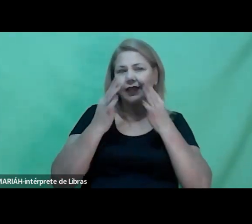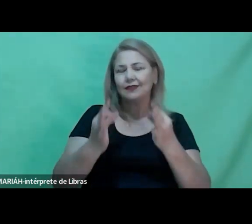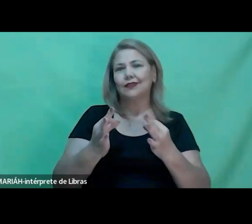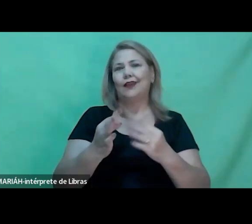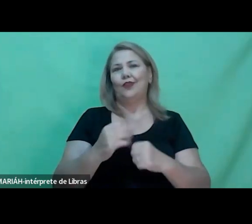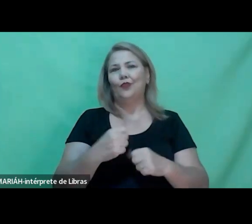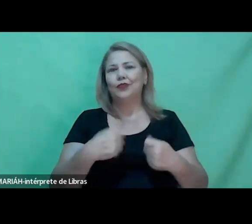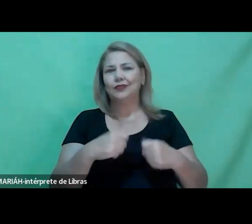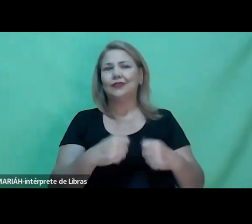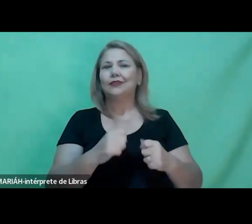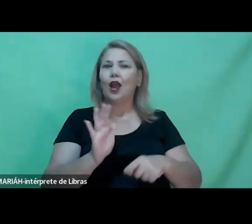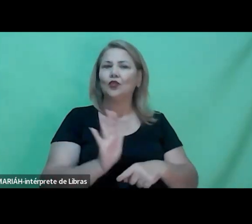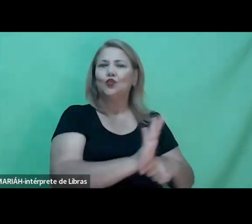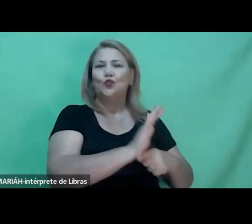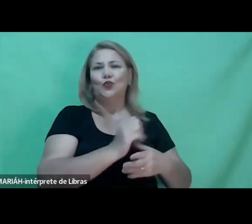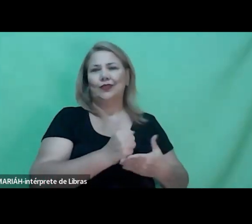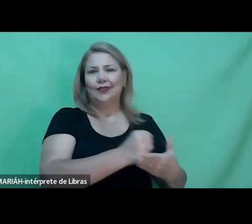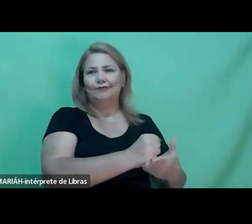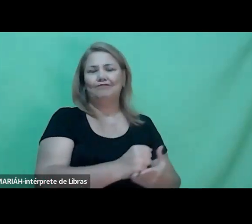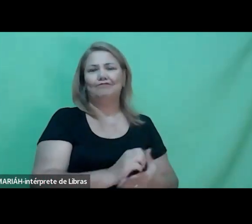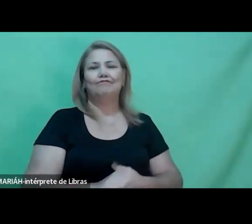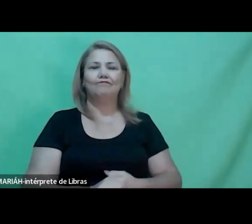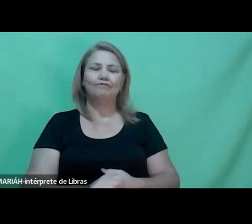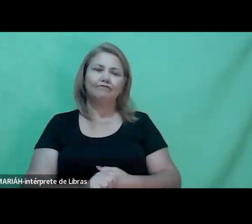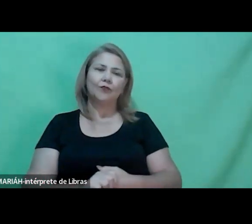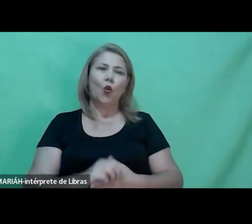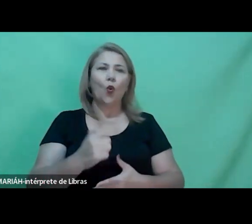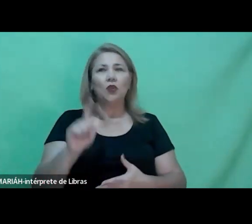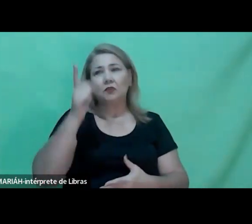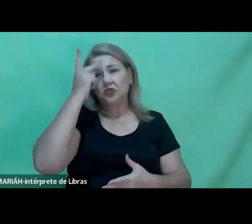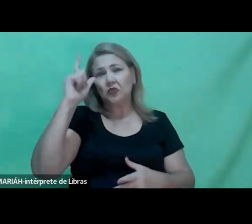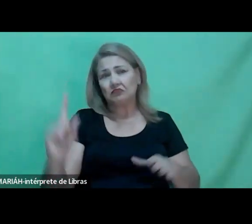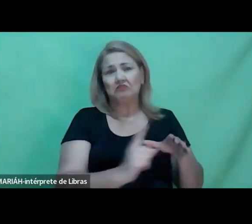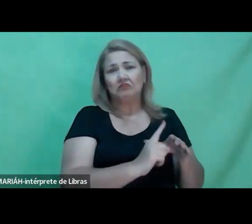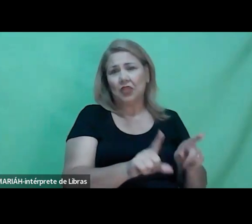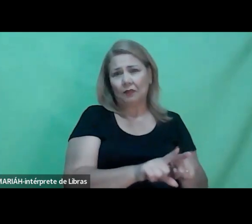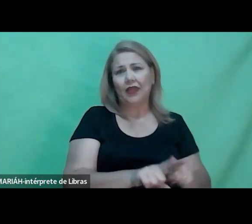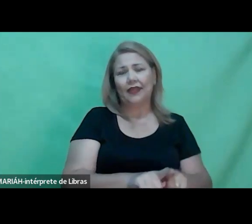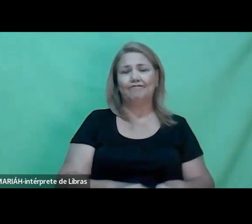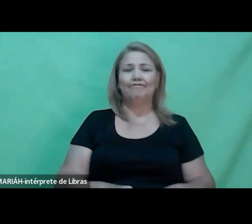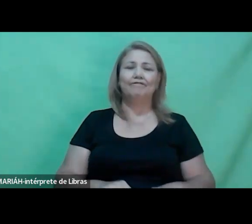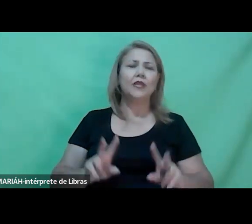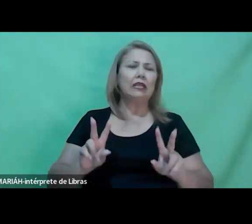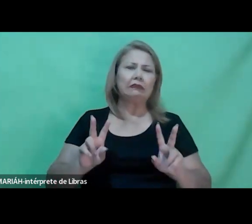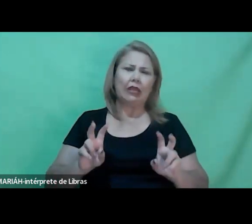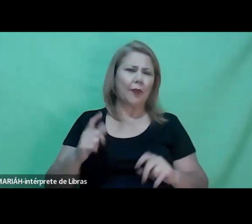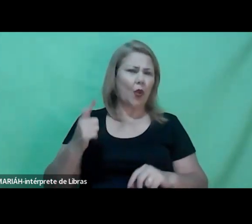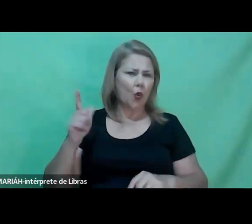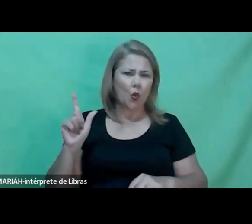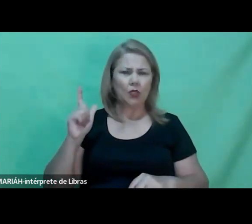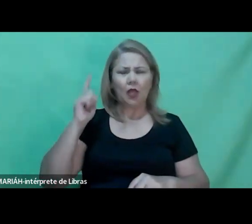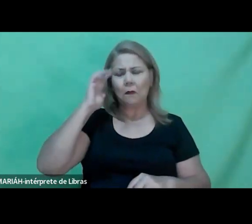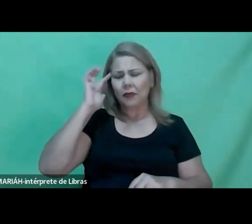dentro de la descripción otro tema que que me ha pasado mucho y que al principio